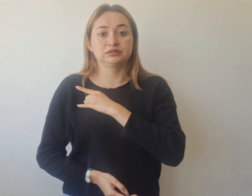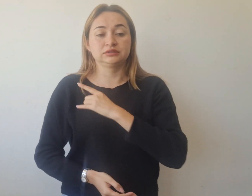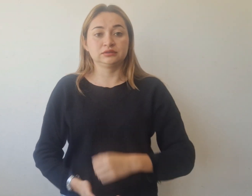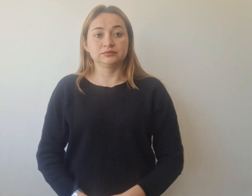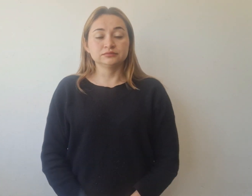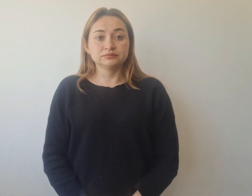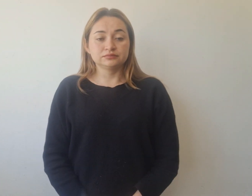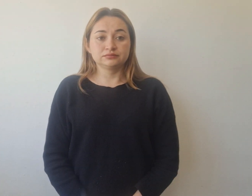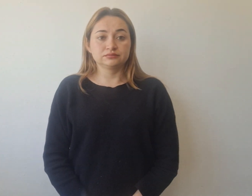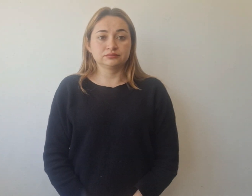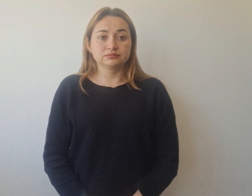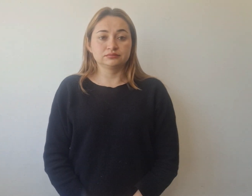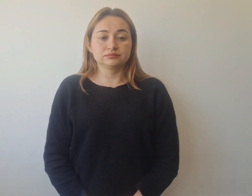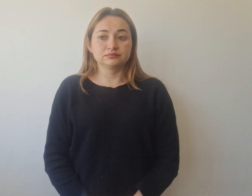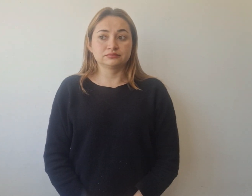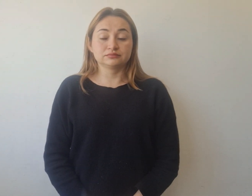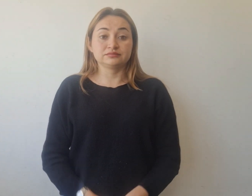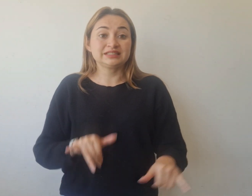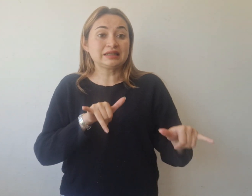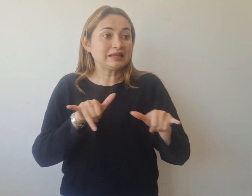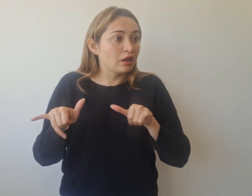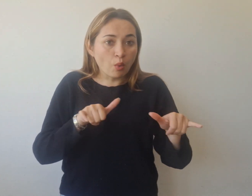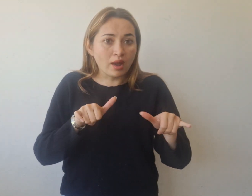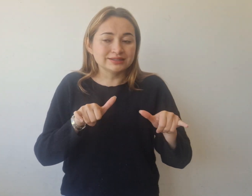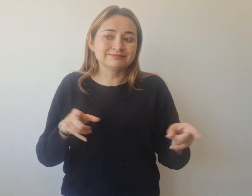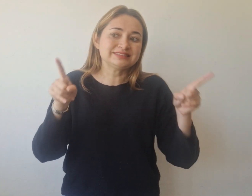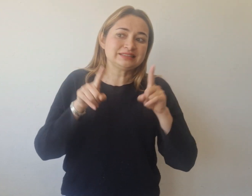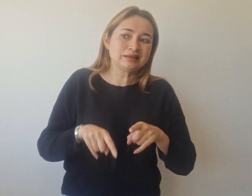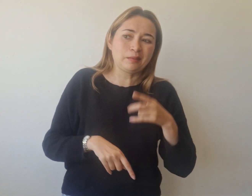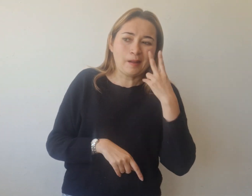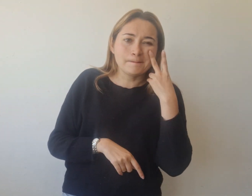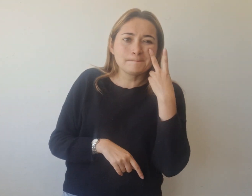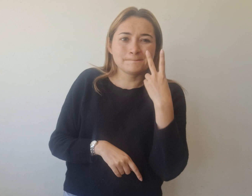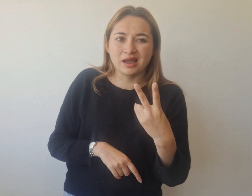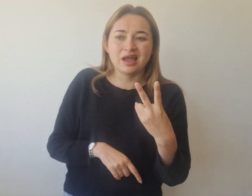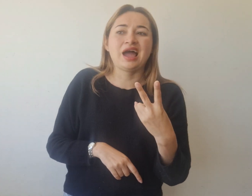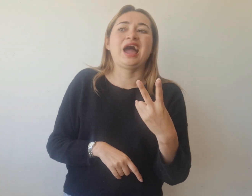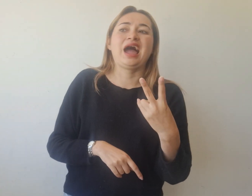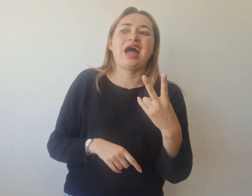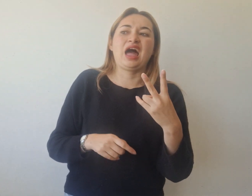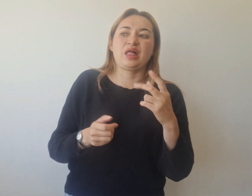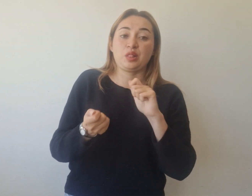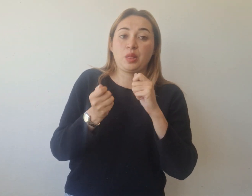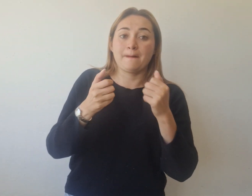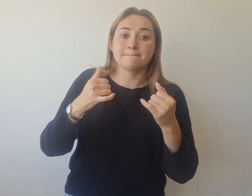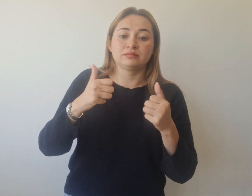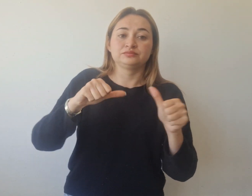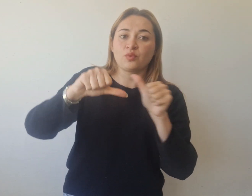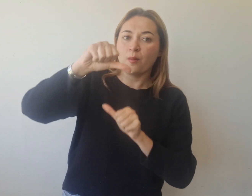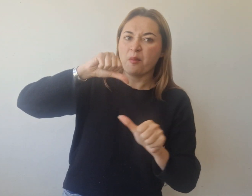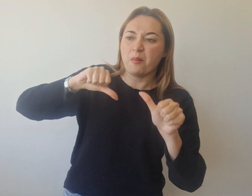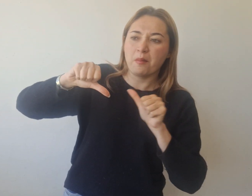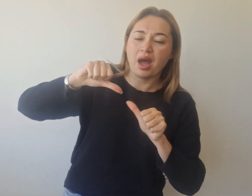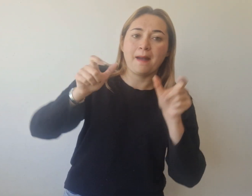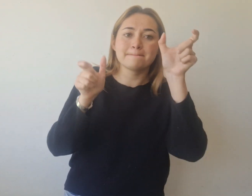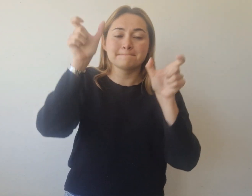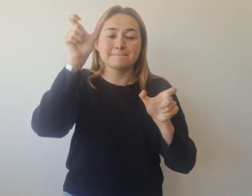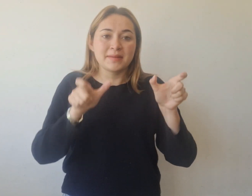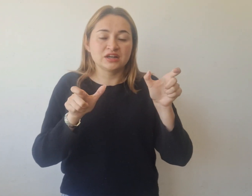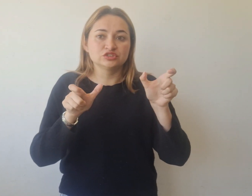universitarios de igual manera se pudo establecer que su plantaba a funcionarios integrantes del cti o de la sigin y engañaban